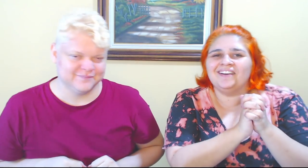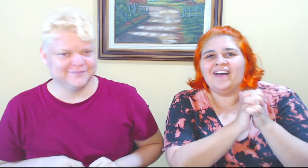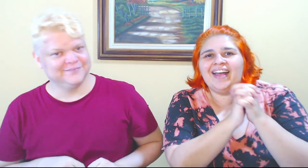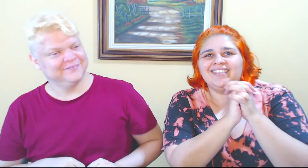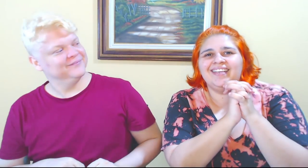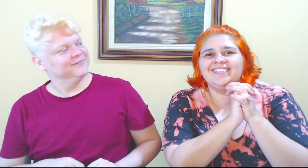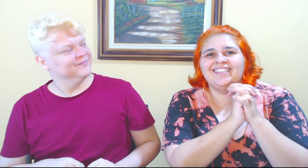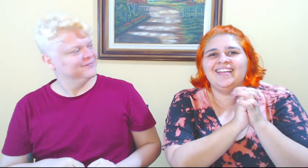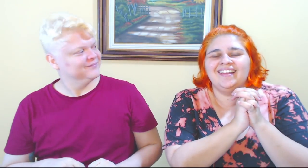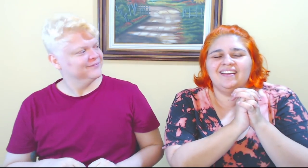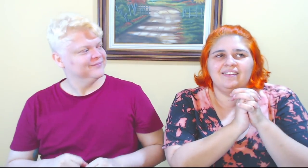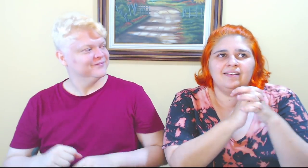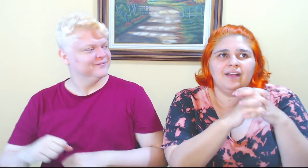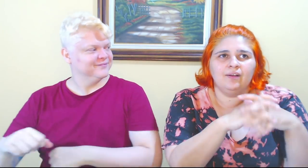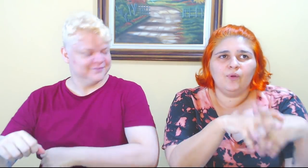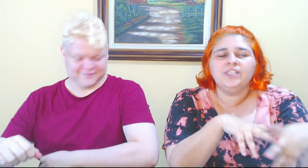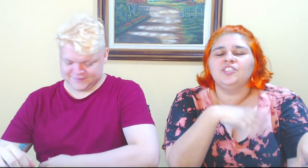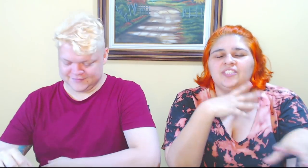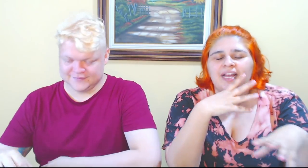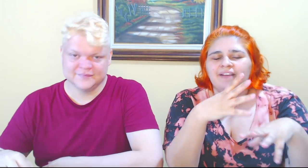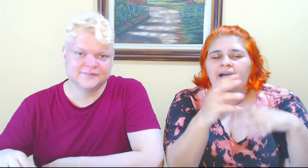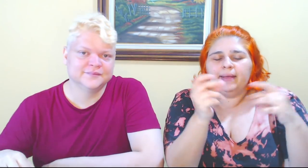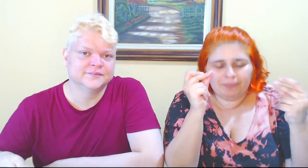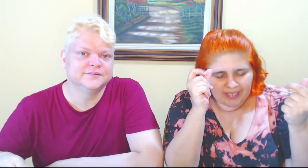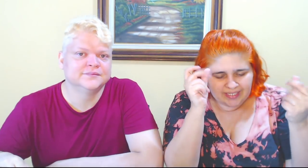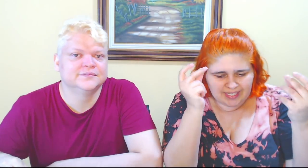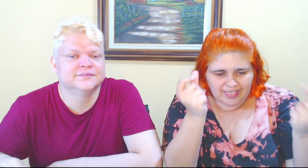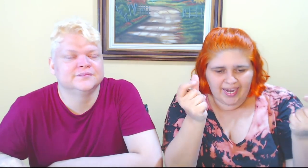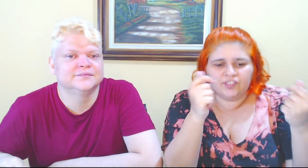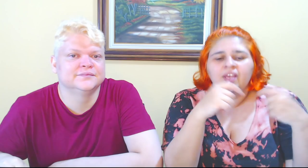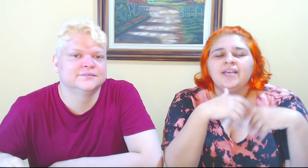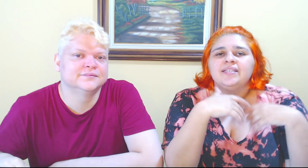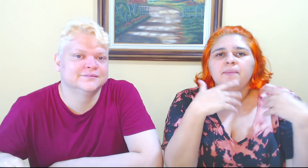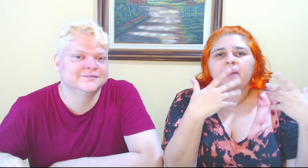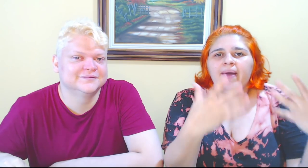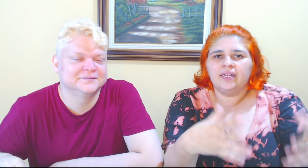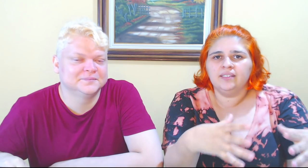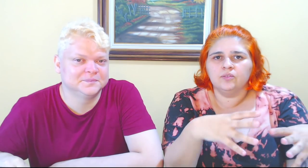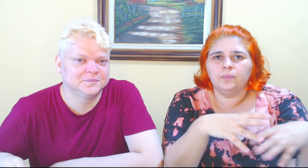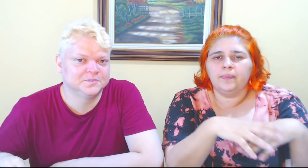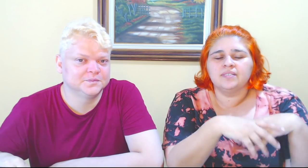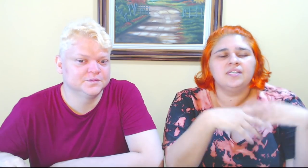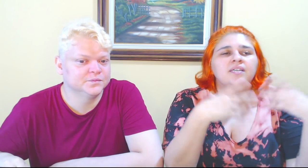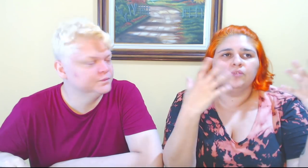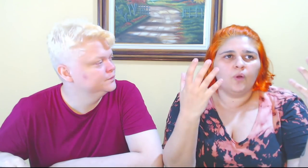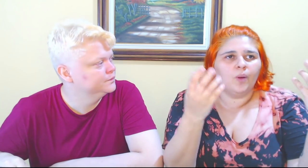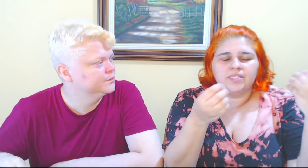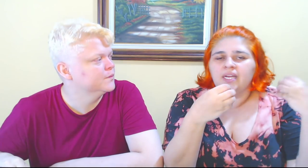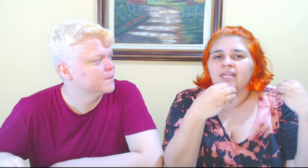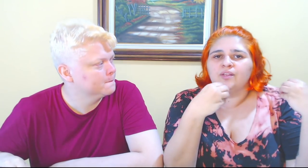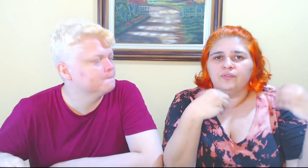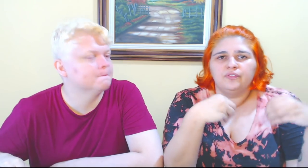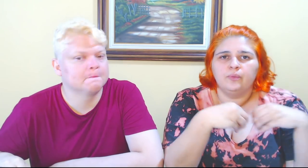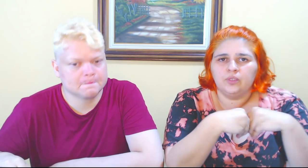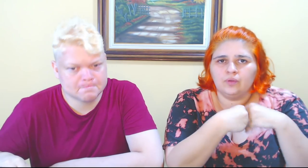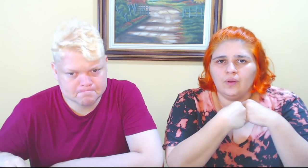a gente Quando a gente estava Há meses atrás Se preparando Pensando Como seria esse novo filme do Nolan